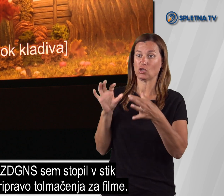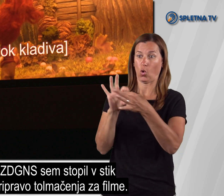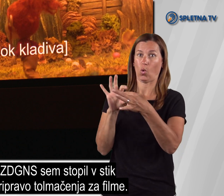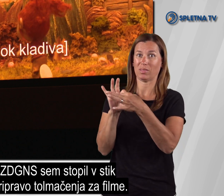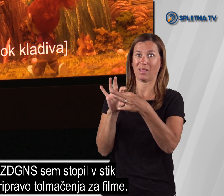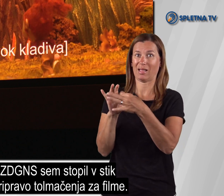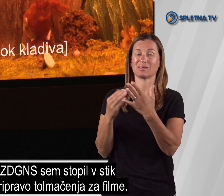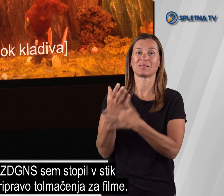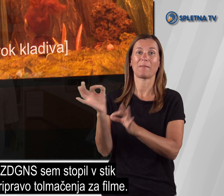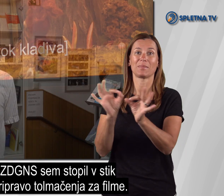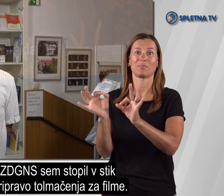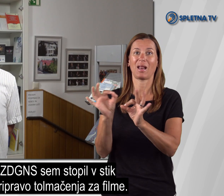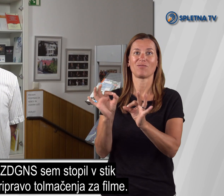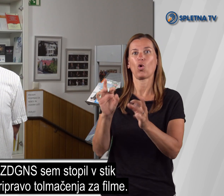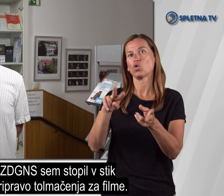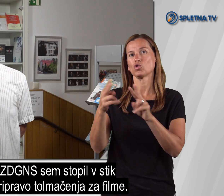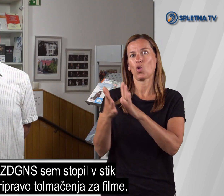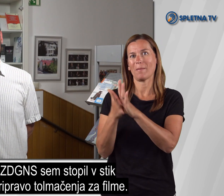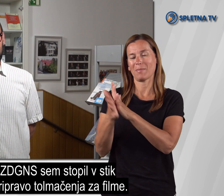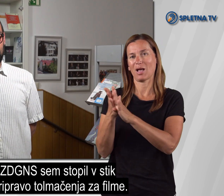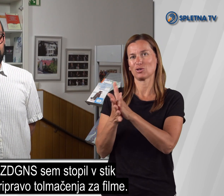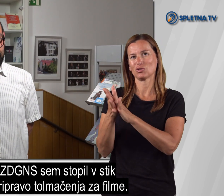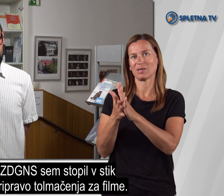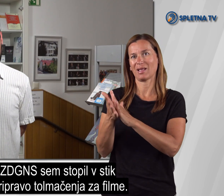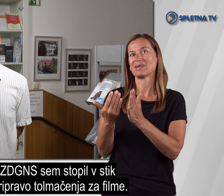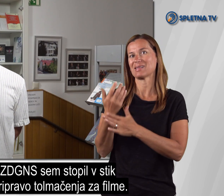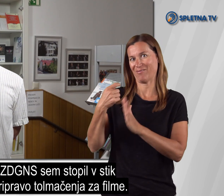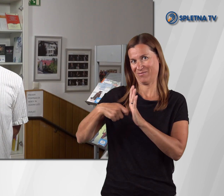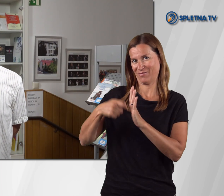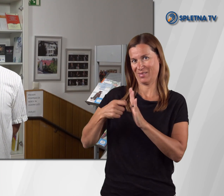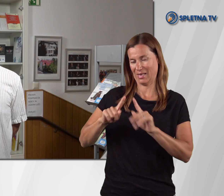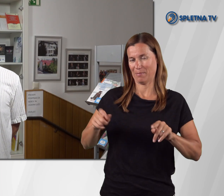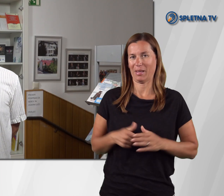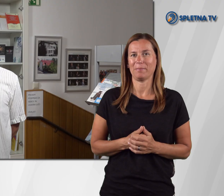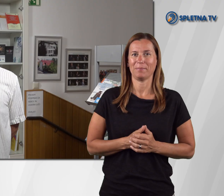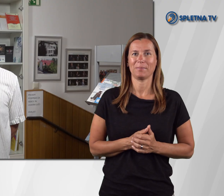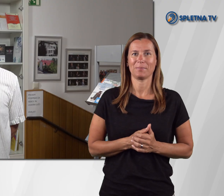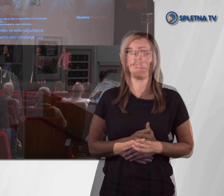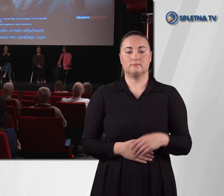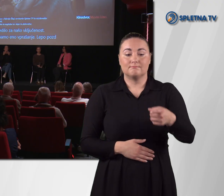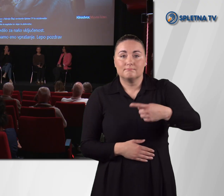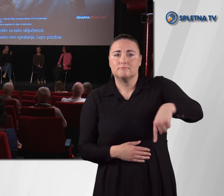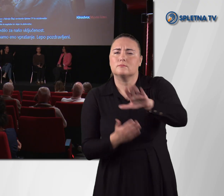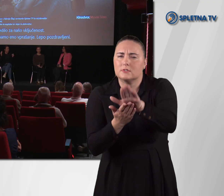za pripravo tolmačenja za filme.